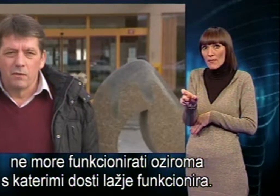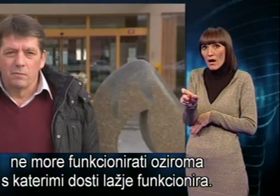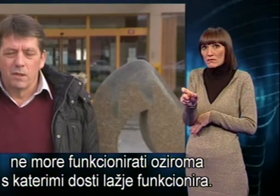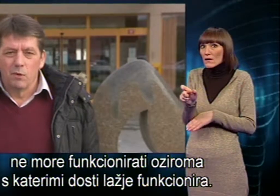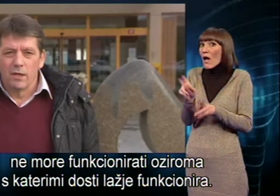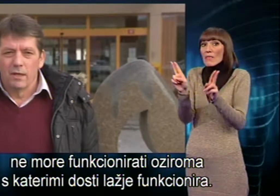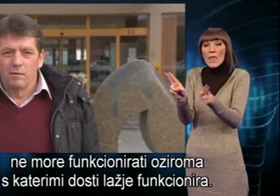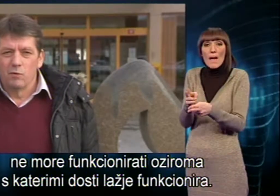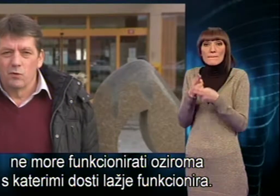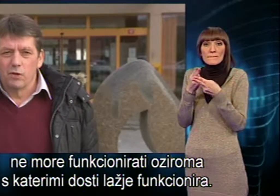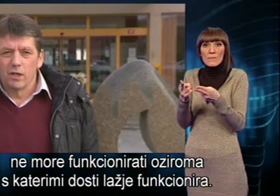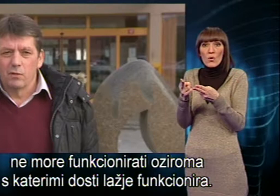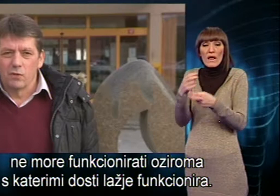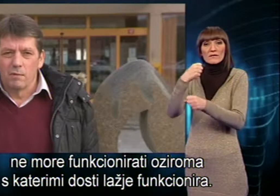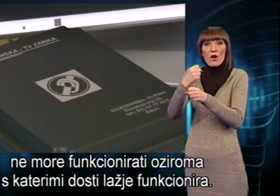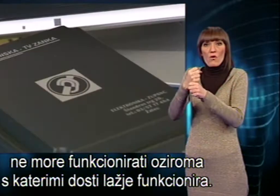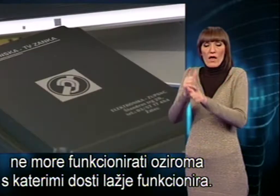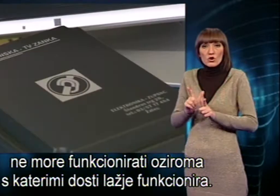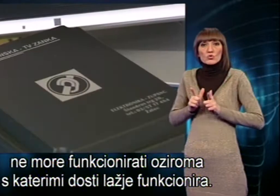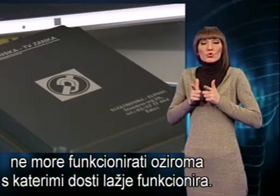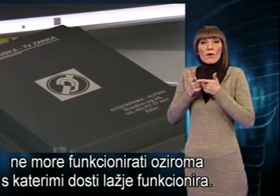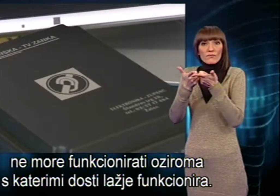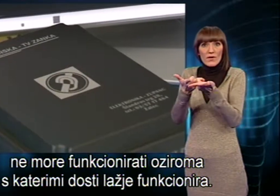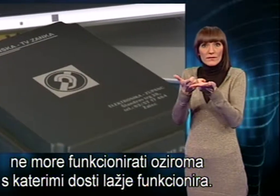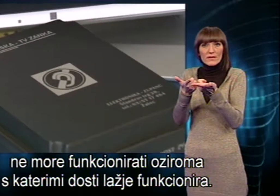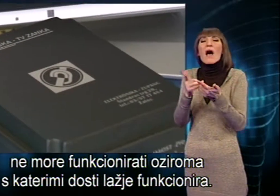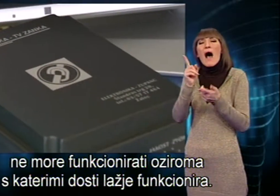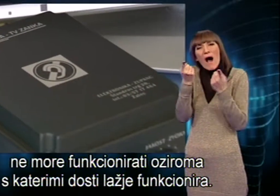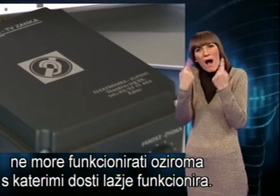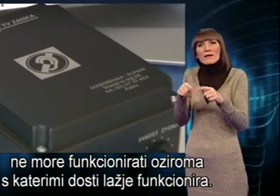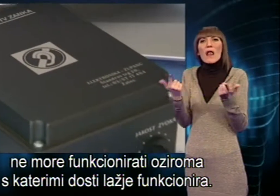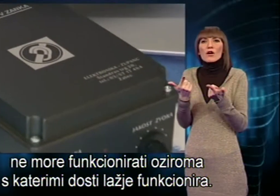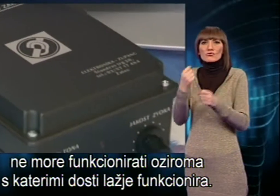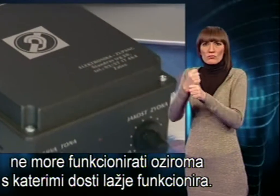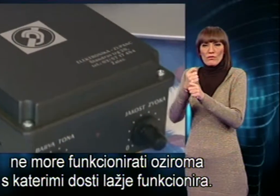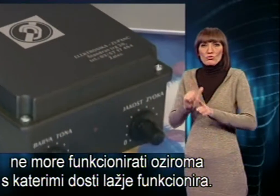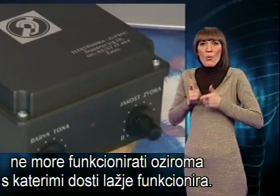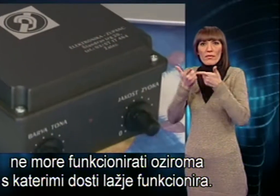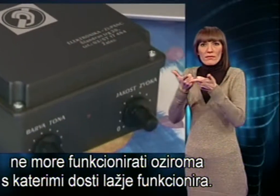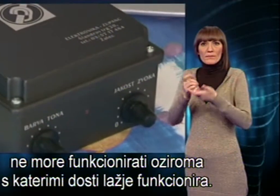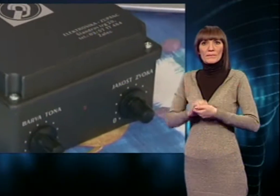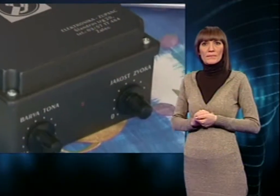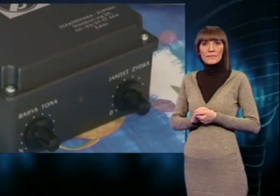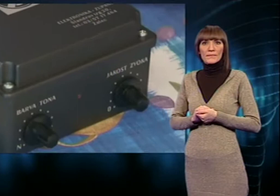ali pa kjer ne more funkcionirati oziroma da dosti lažje funkcionira.